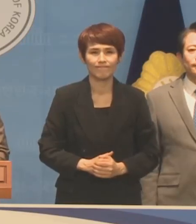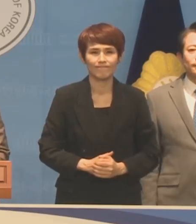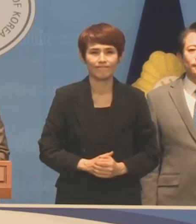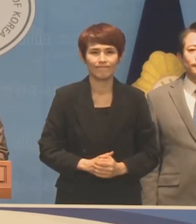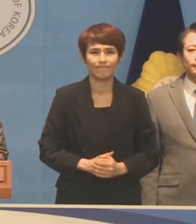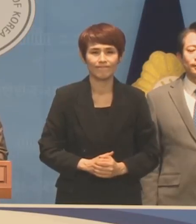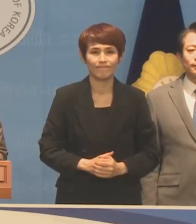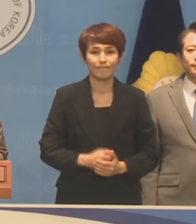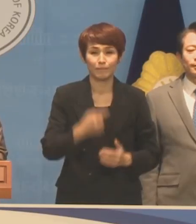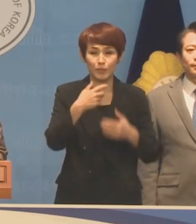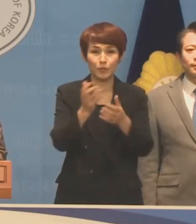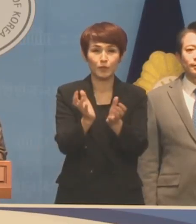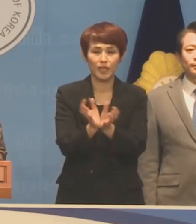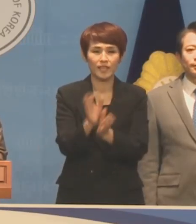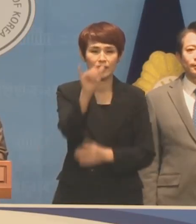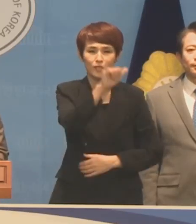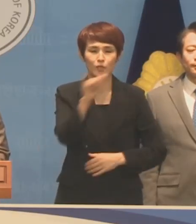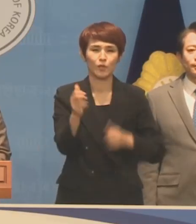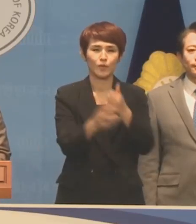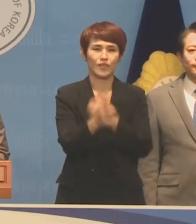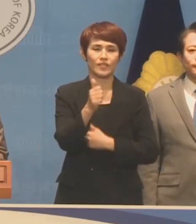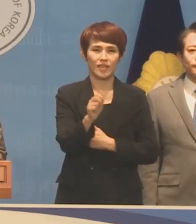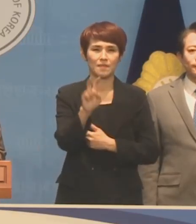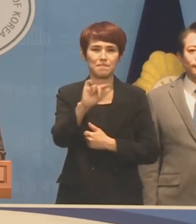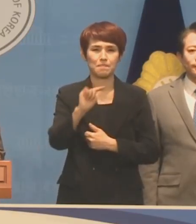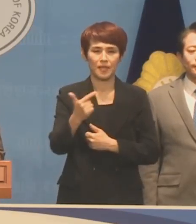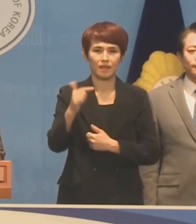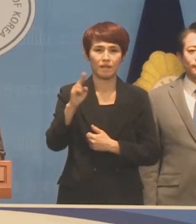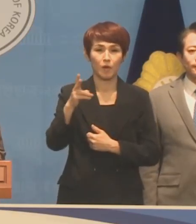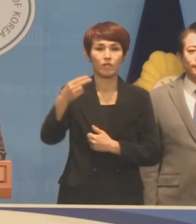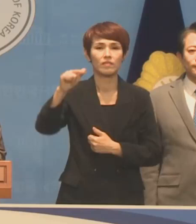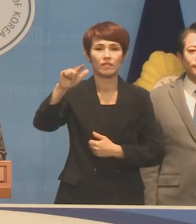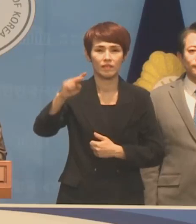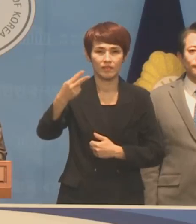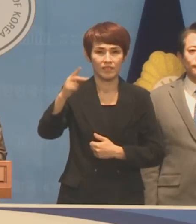네, 더불어민주당 을지로위원장 민병덕입니다.